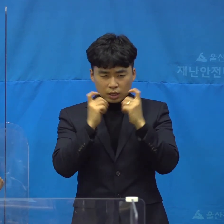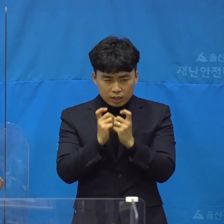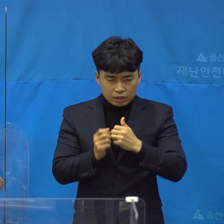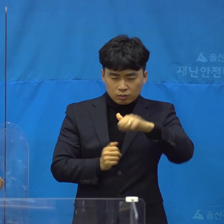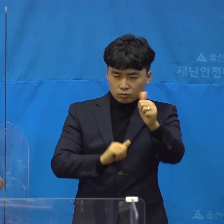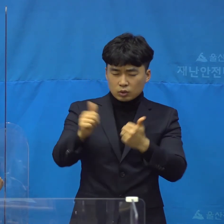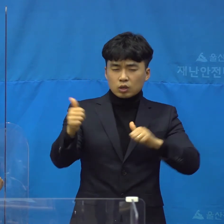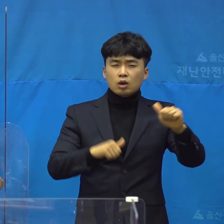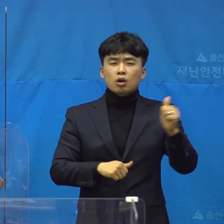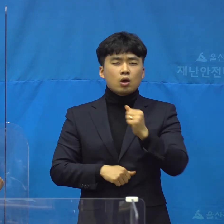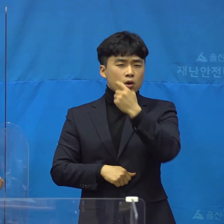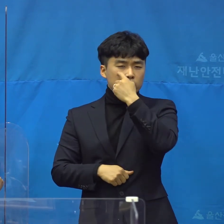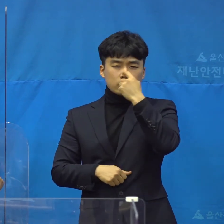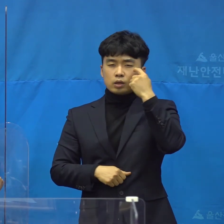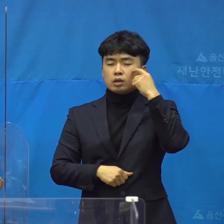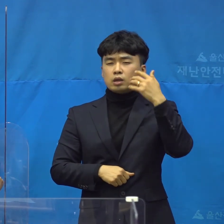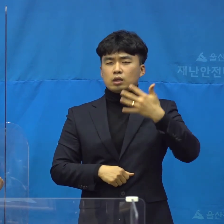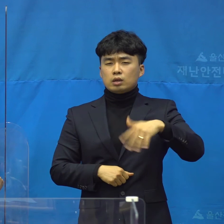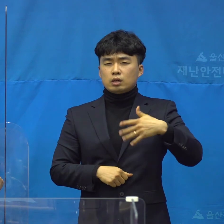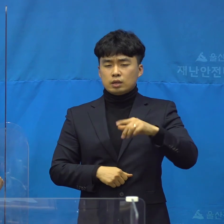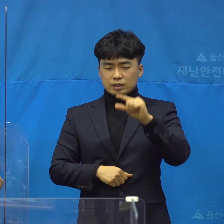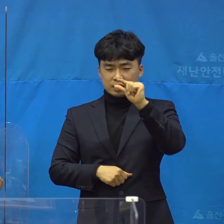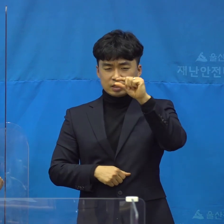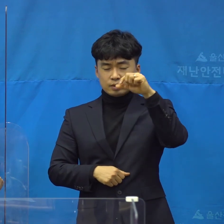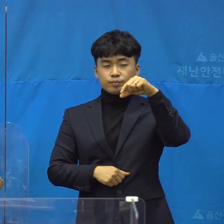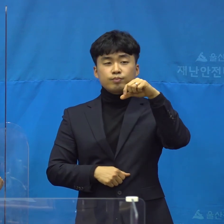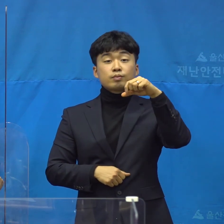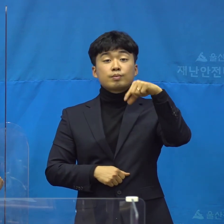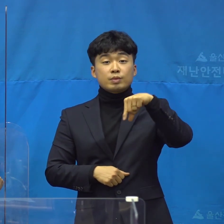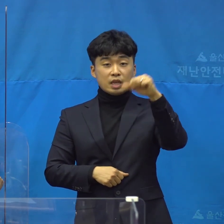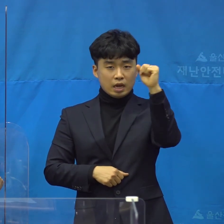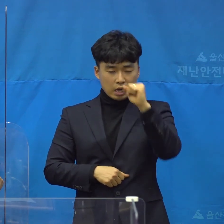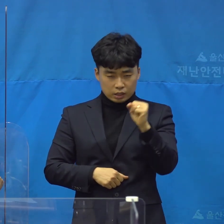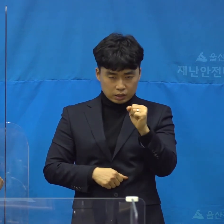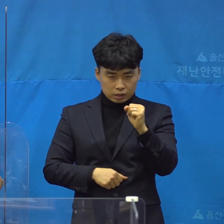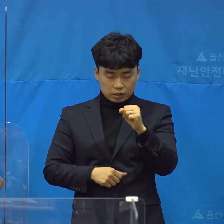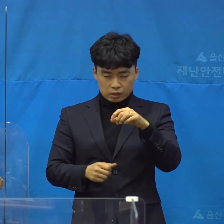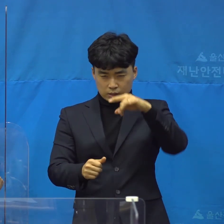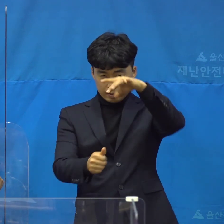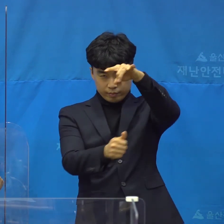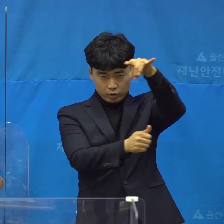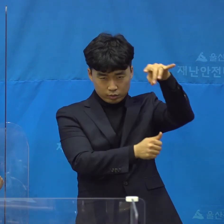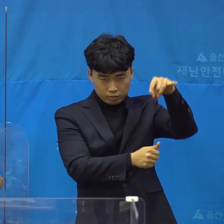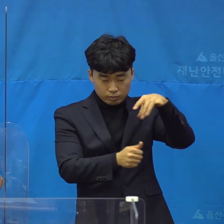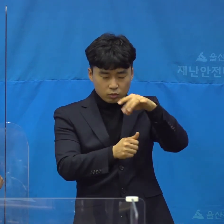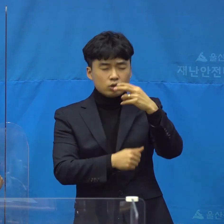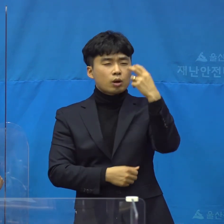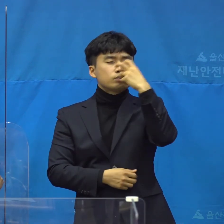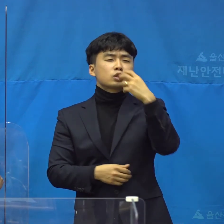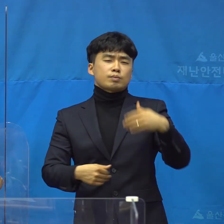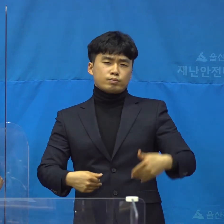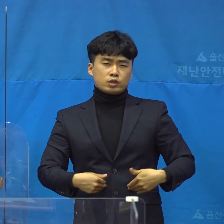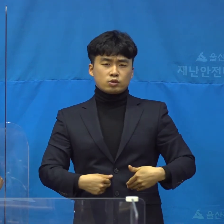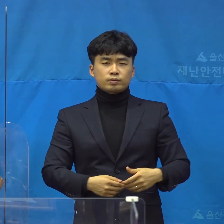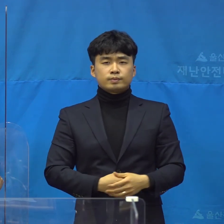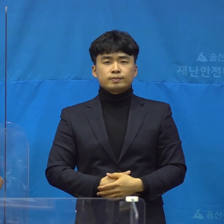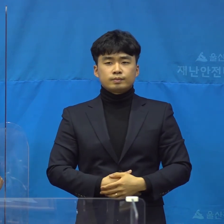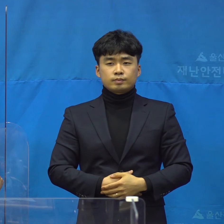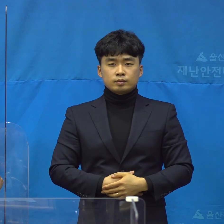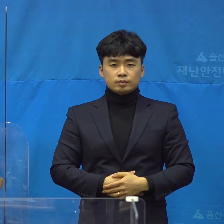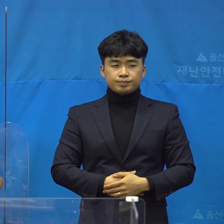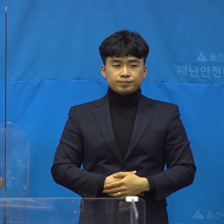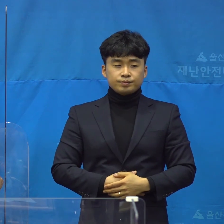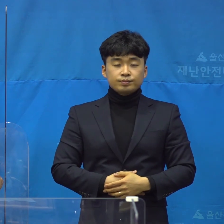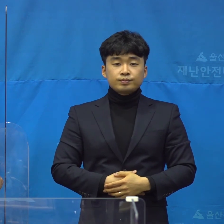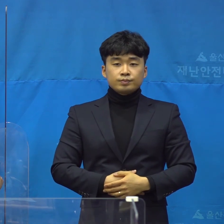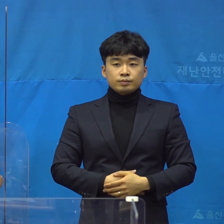개별적으로 움직인 동선, 이런 거는 저희 GPS 정보나 이런 데를 이제 기반해서 밝혀내야 되는 그런 상황이 있습니다. 지금